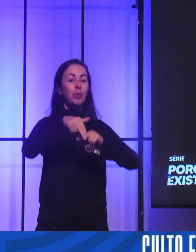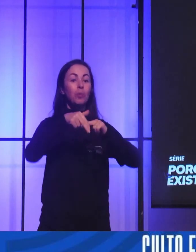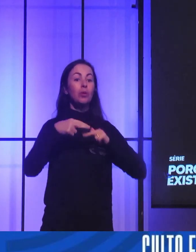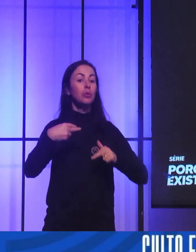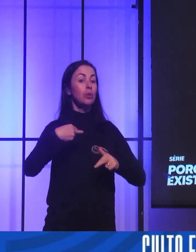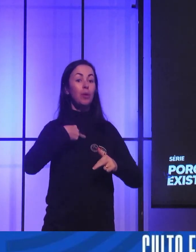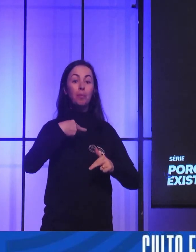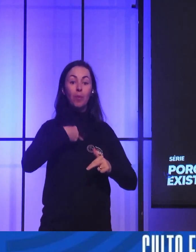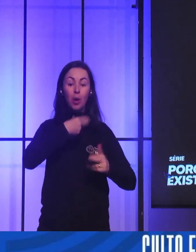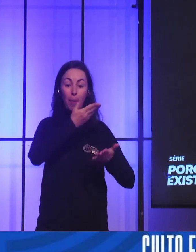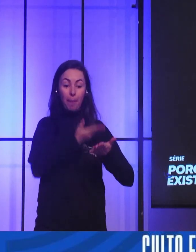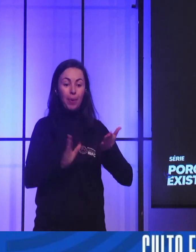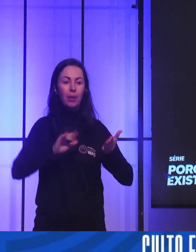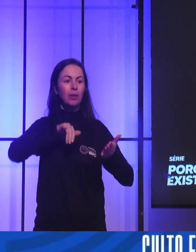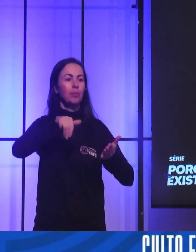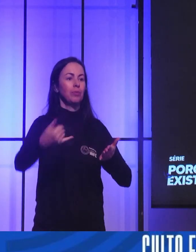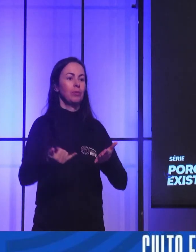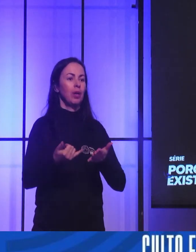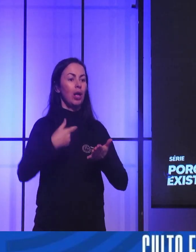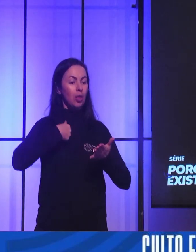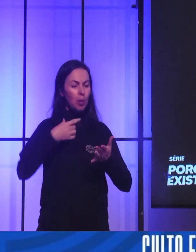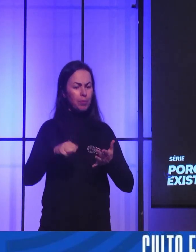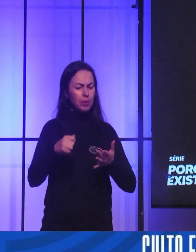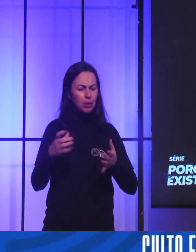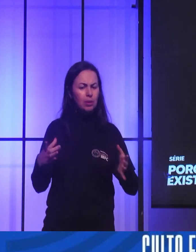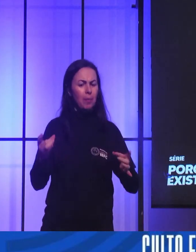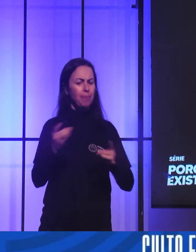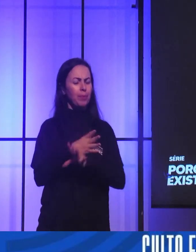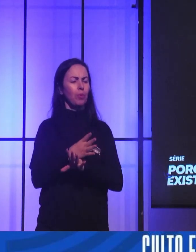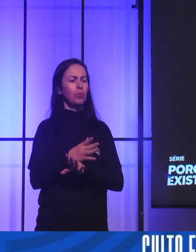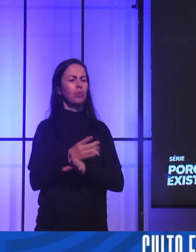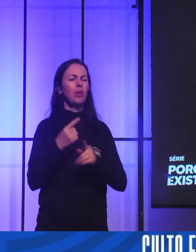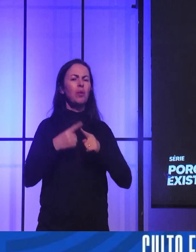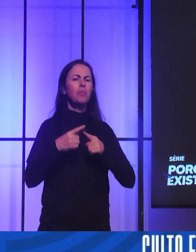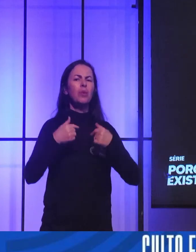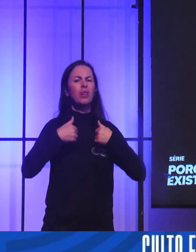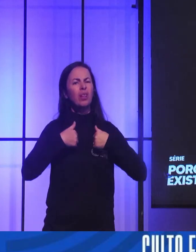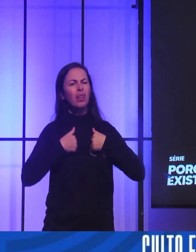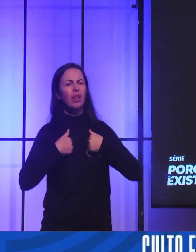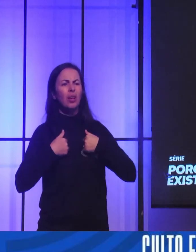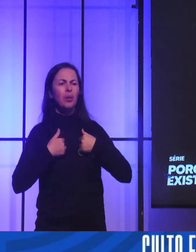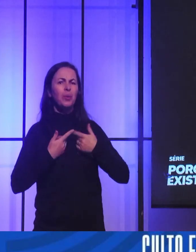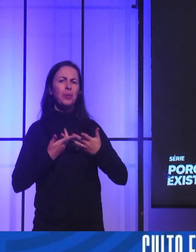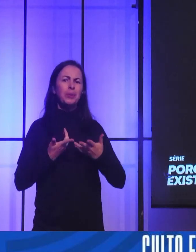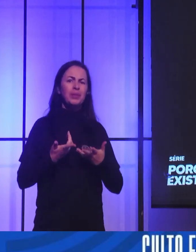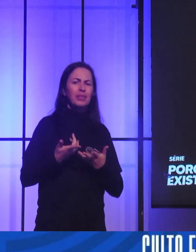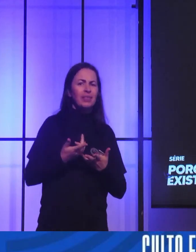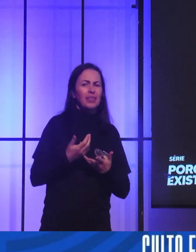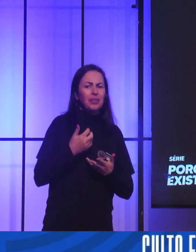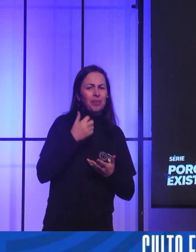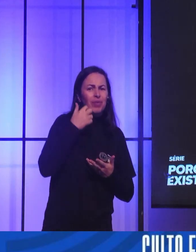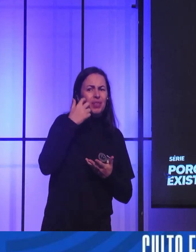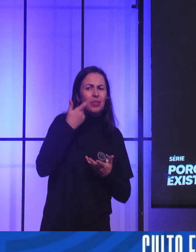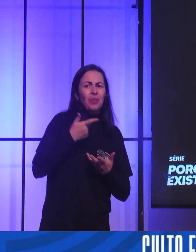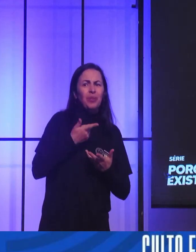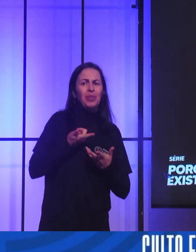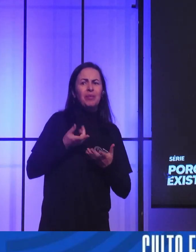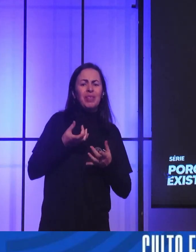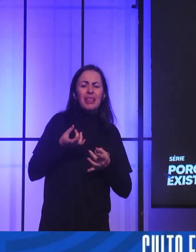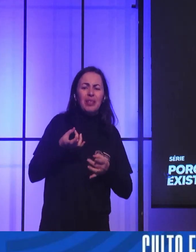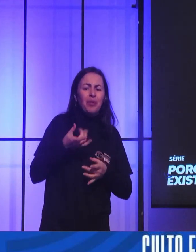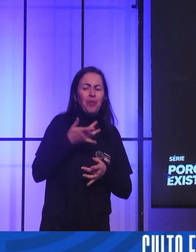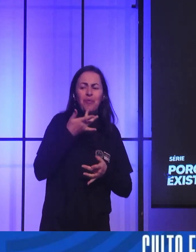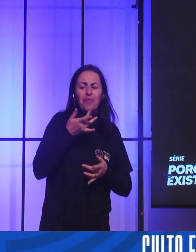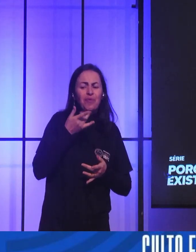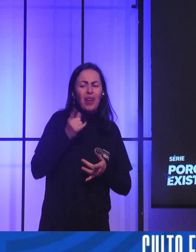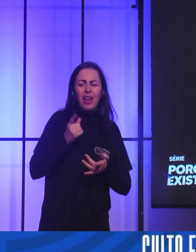esteja preparado. Mas eu sou mais assim, mais assado, eu não sou tão extrovertido, eu